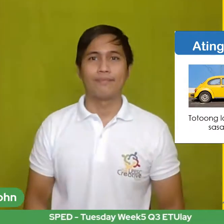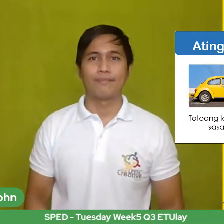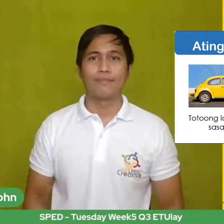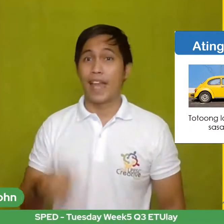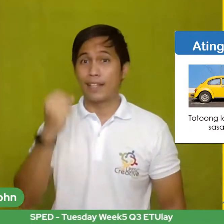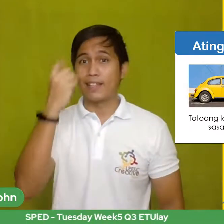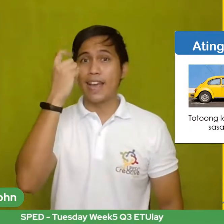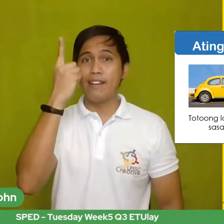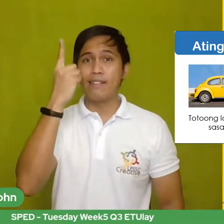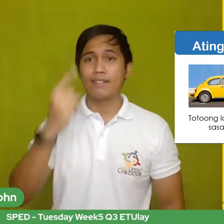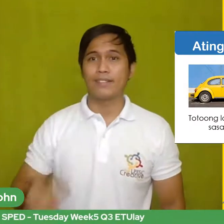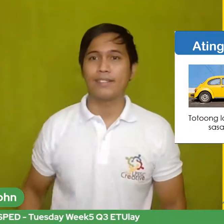Undihan?